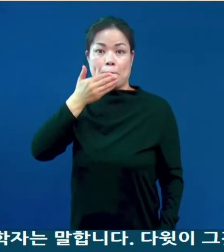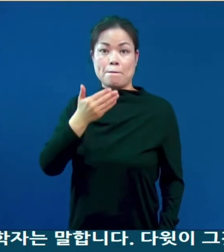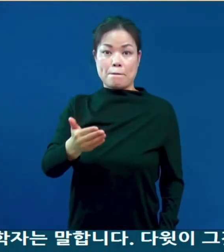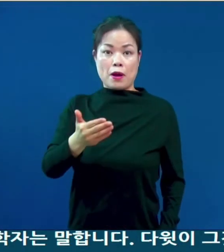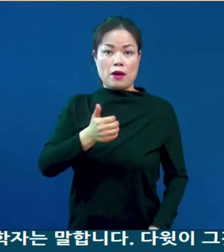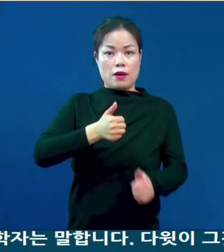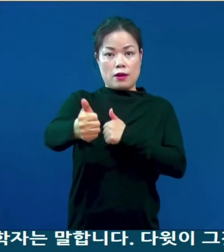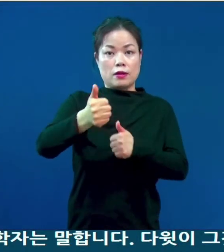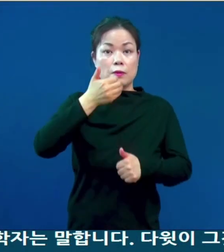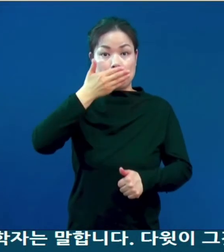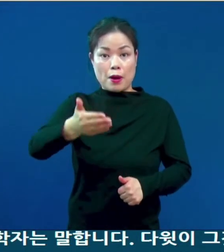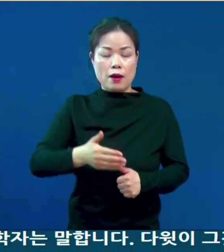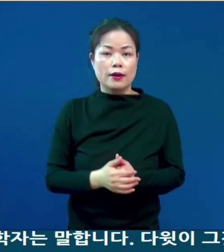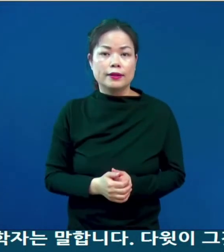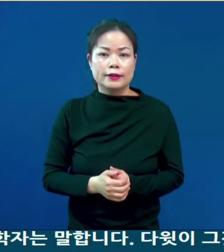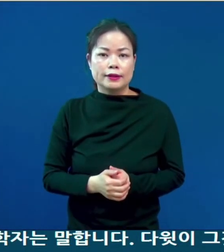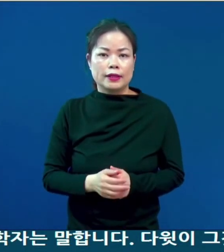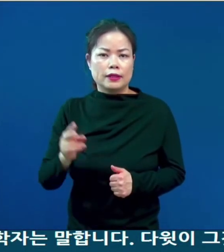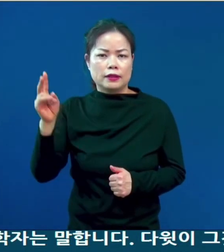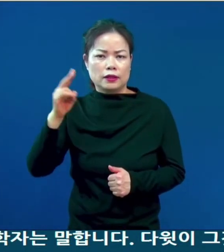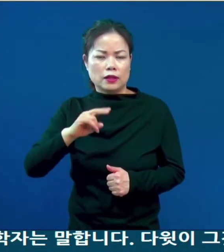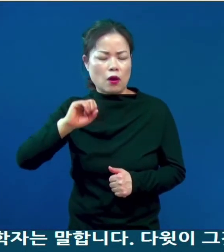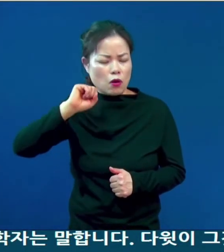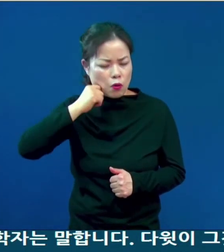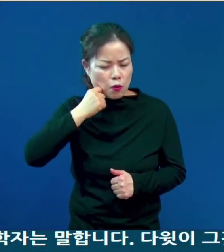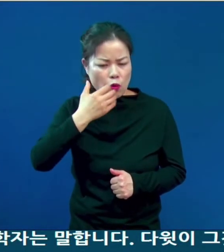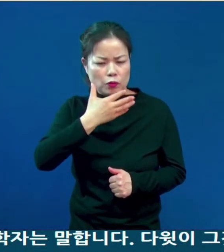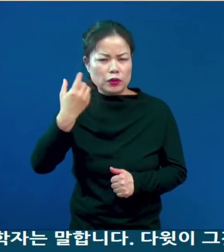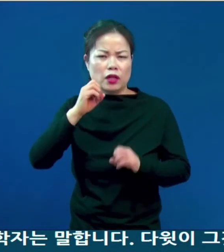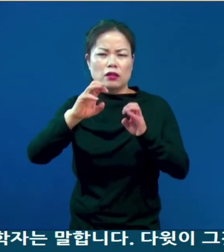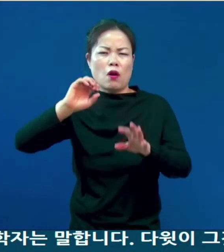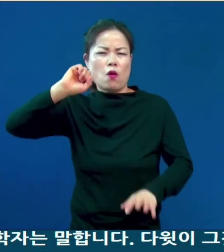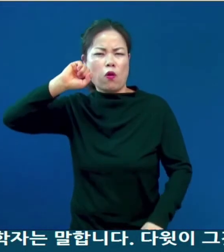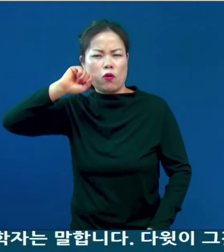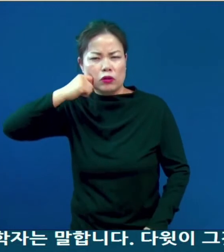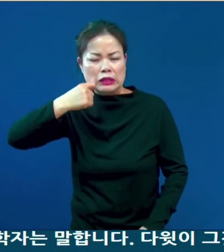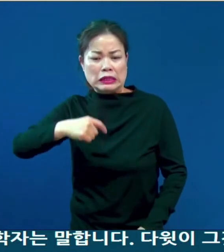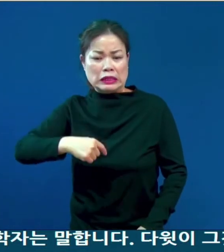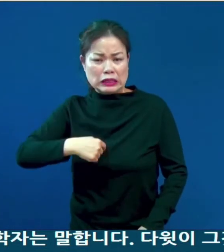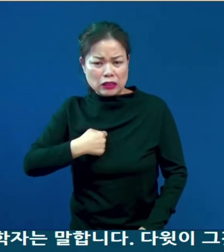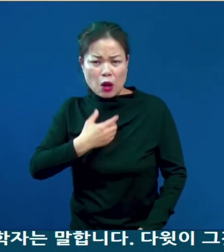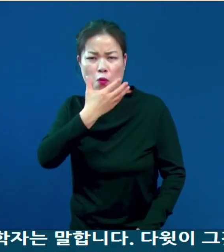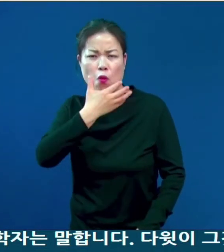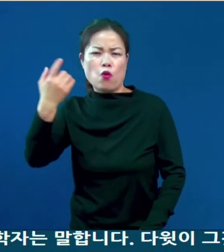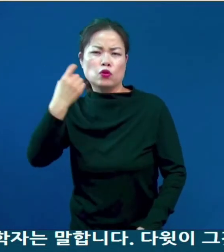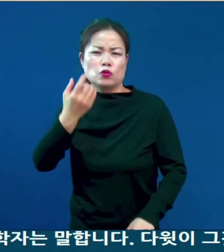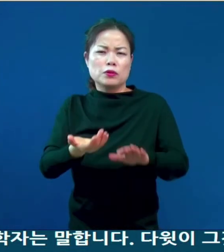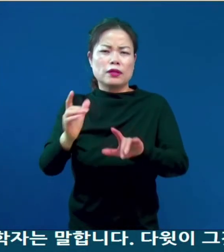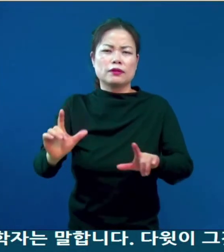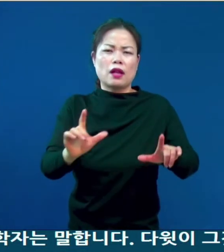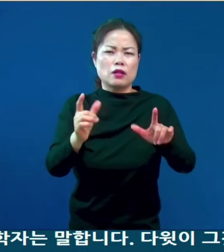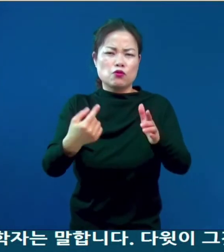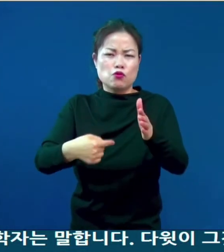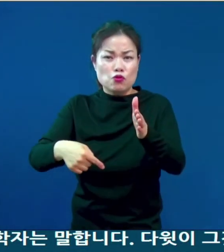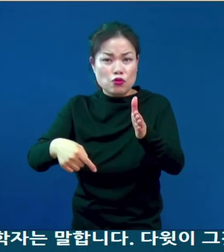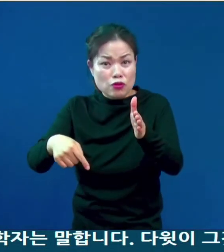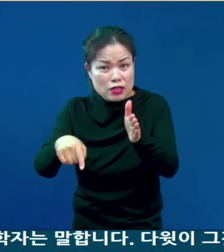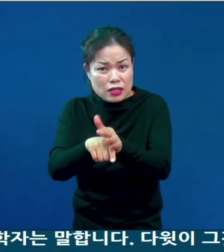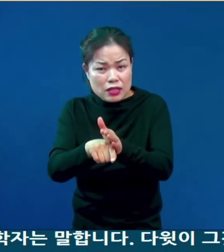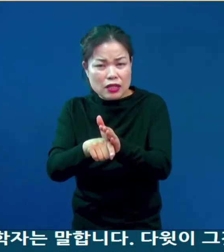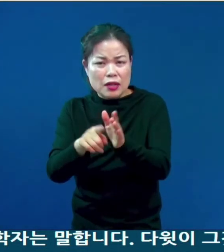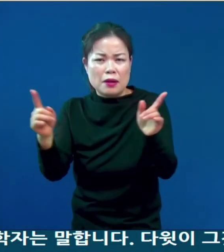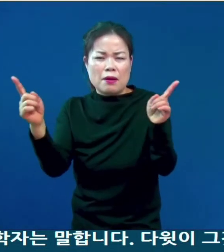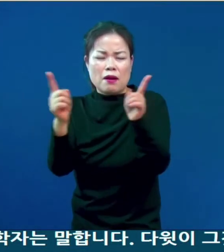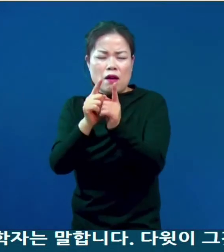것 같습니다. 사도 바울이 복음을 전하기 위한 어려운 상황 속에서 수시로 닥쳤던, 복음 위에서 살려고 하는데